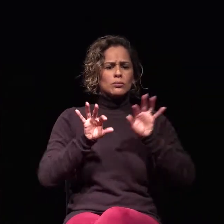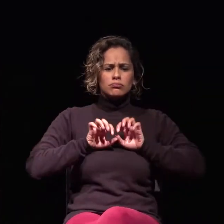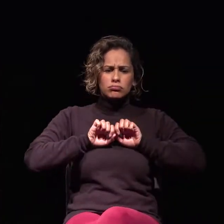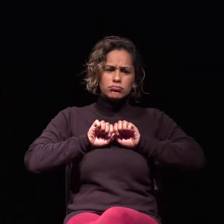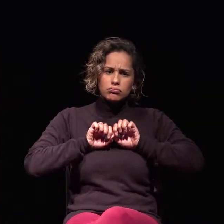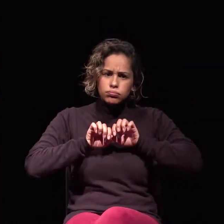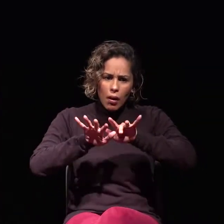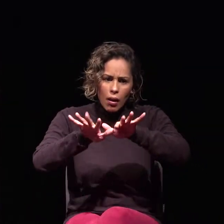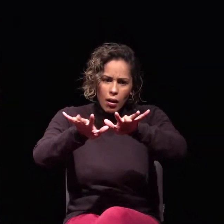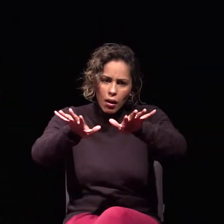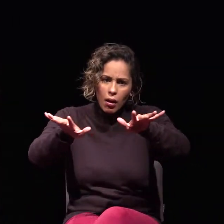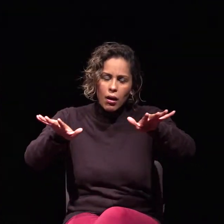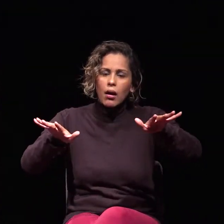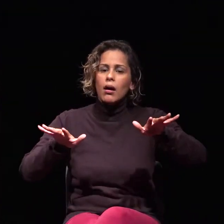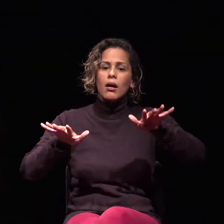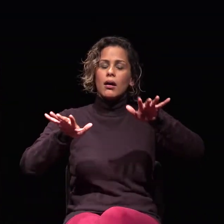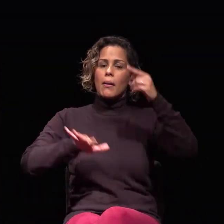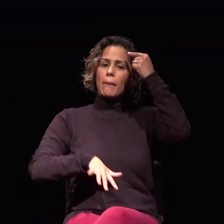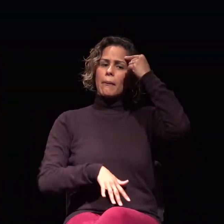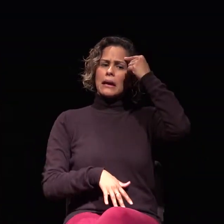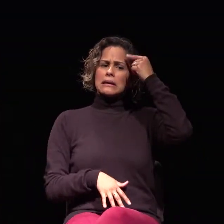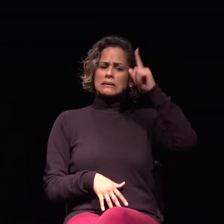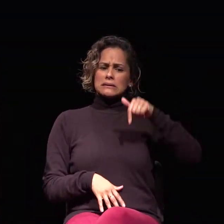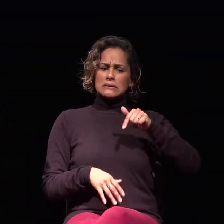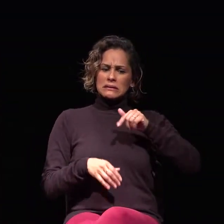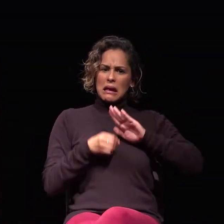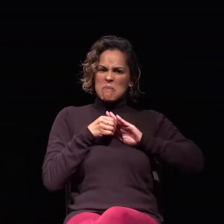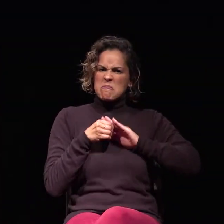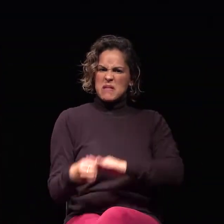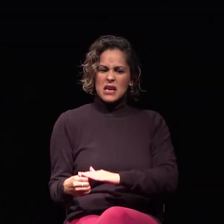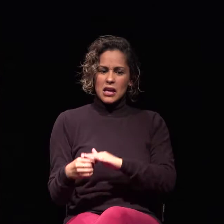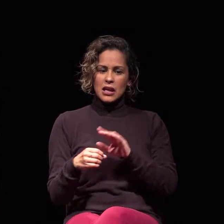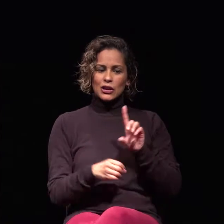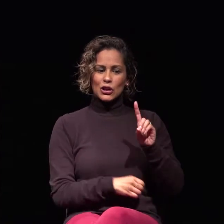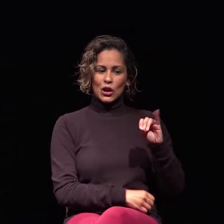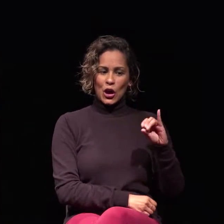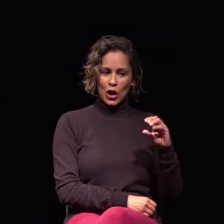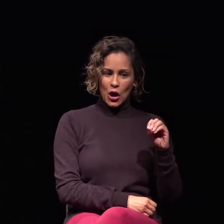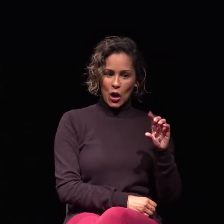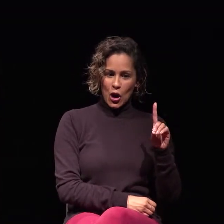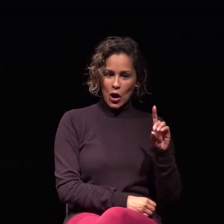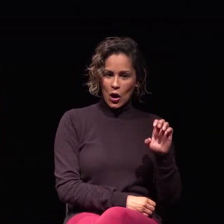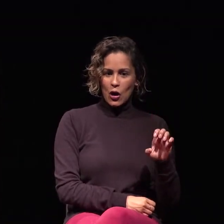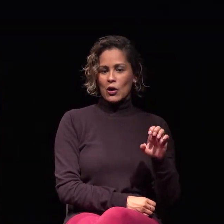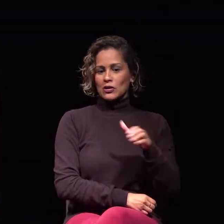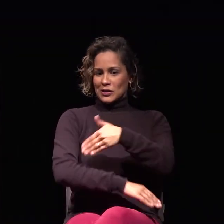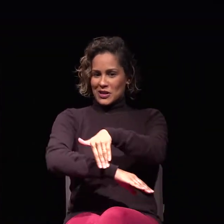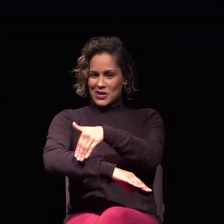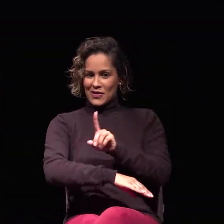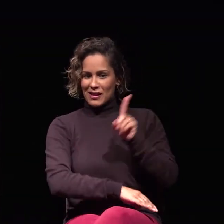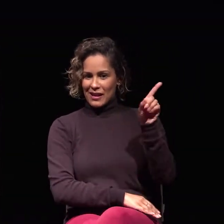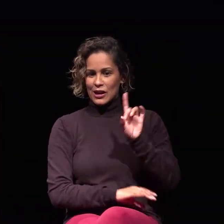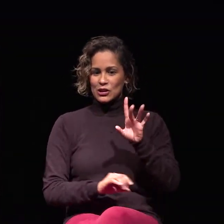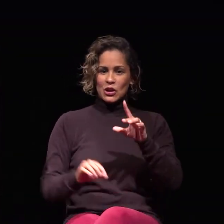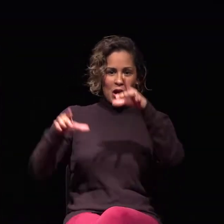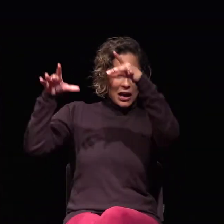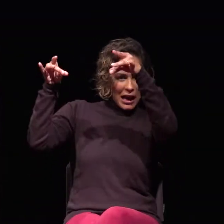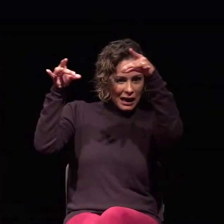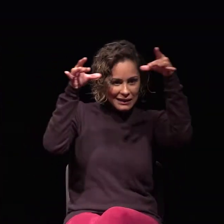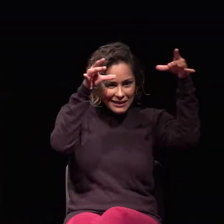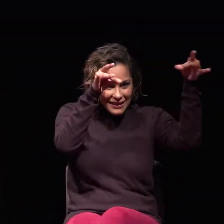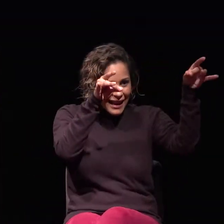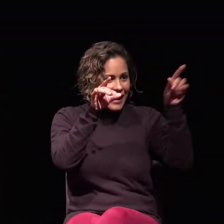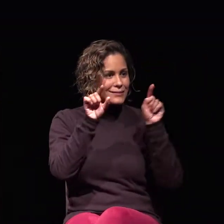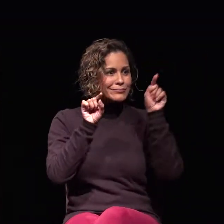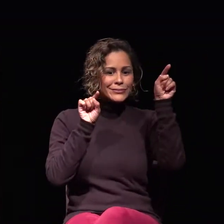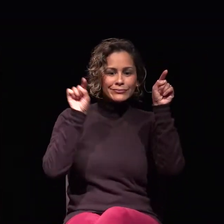vezes a gente pensa que a repressão é só aquela que está lá no DOI-CODE, na Rua Tutóia, ou só esse cartaz que está na parede, né?